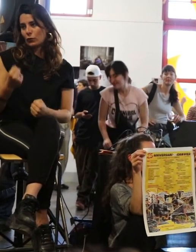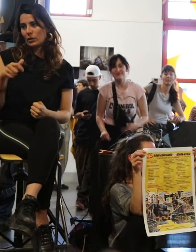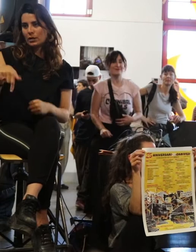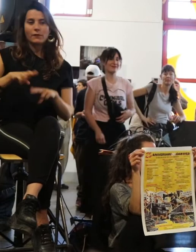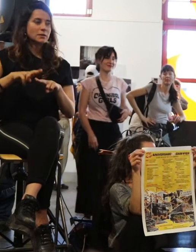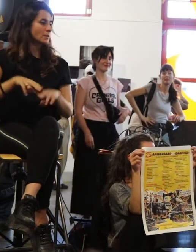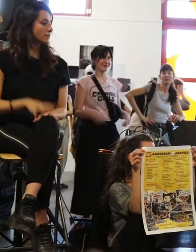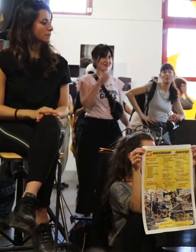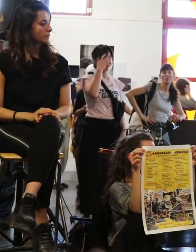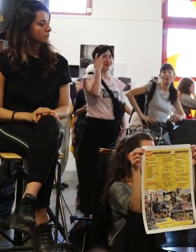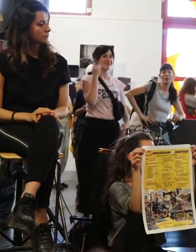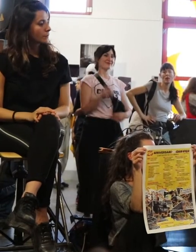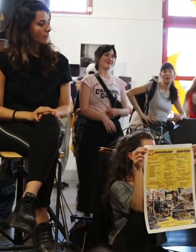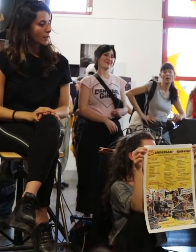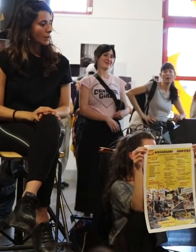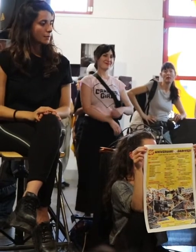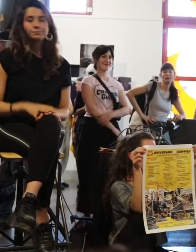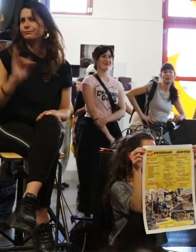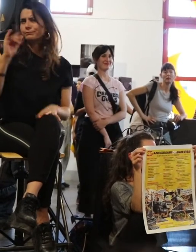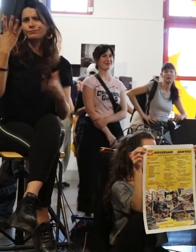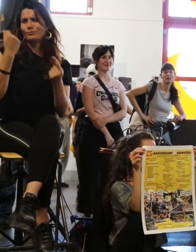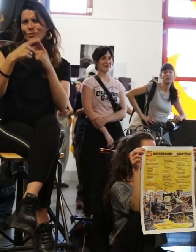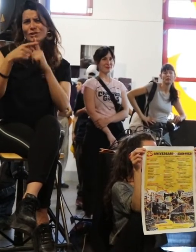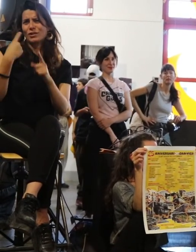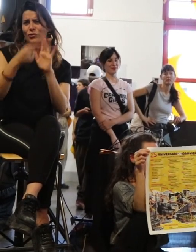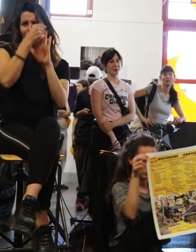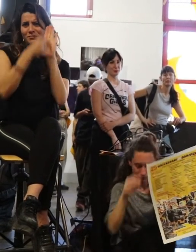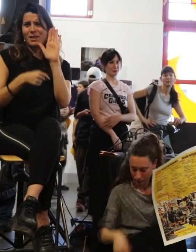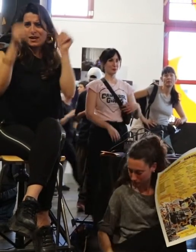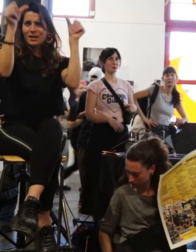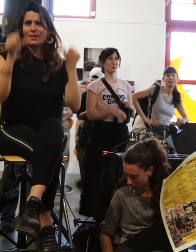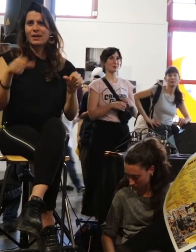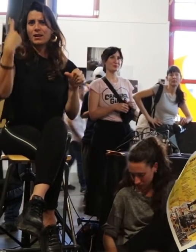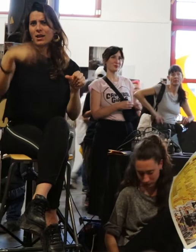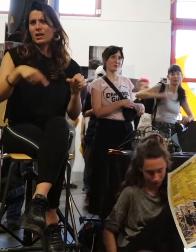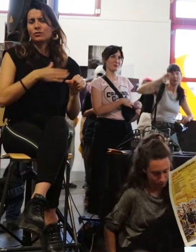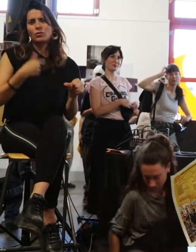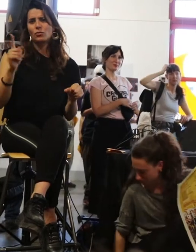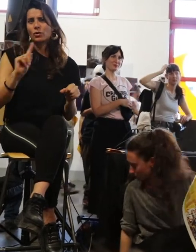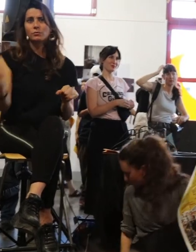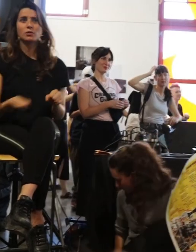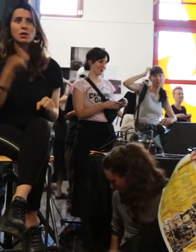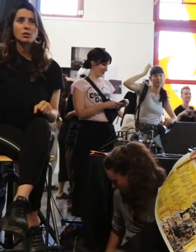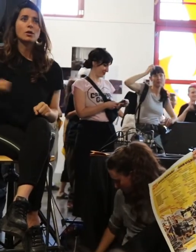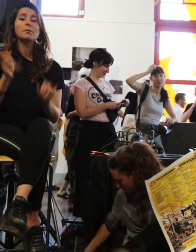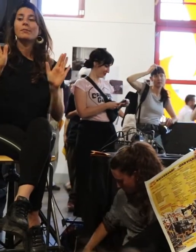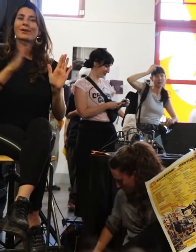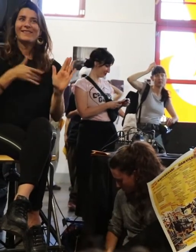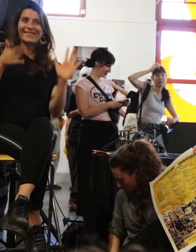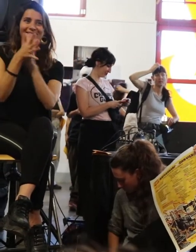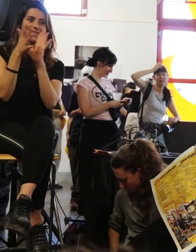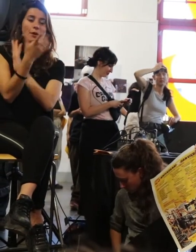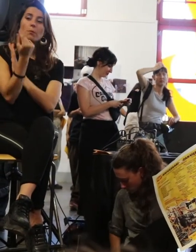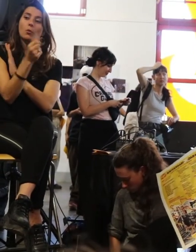Y ahora, bueno, más cosas que podéis ver en el cartel, bueno, no enrollamos más, pero también queríamos explicar un poquito la última semana, que le hemos llamado Semana Efecto Can